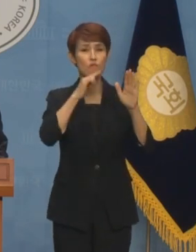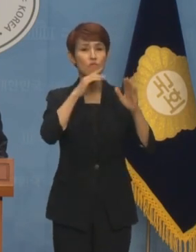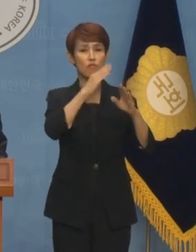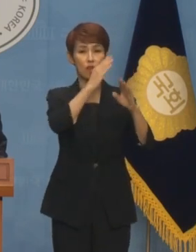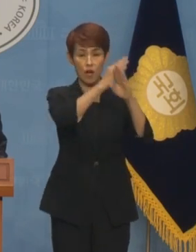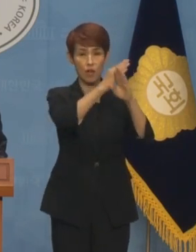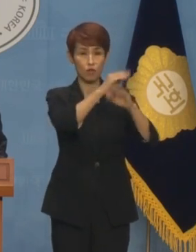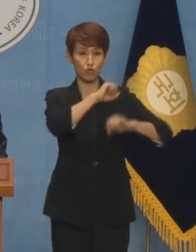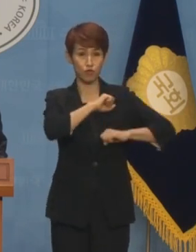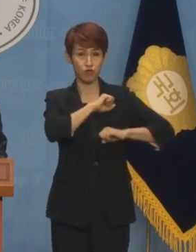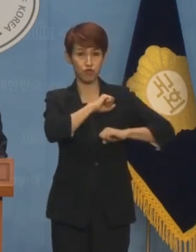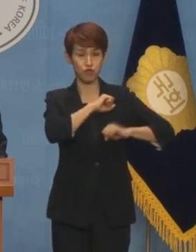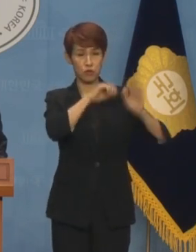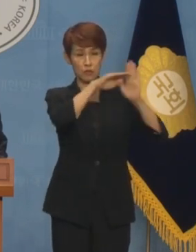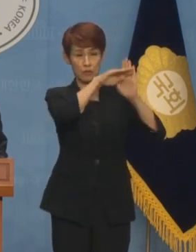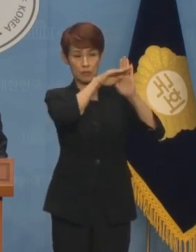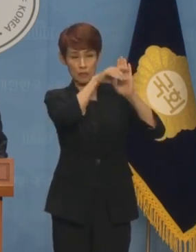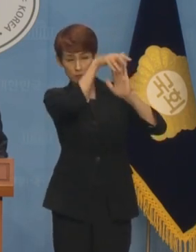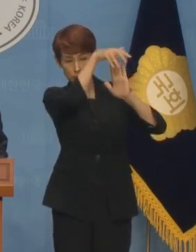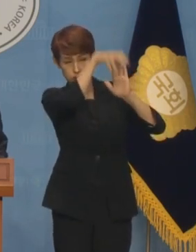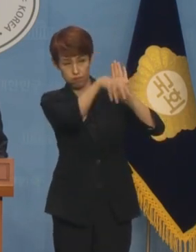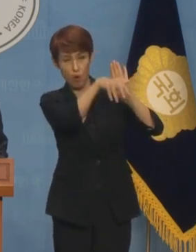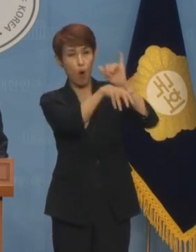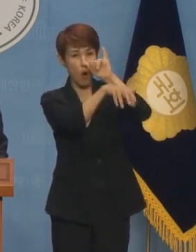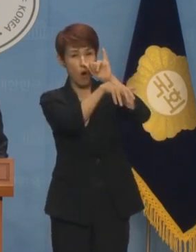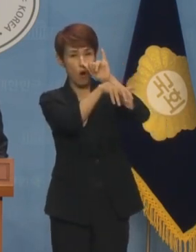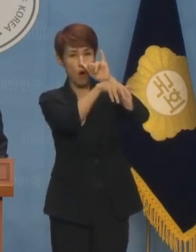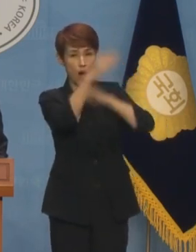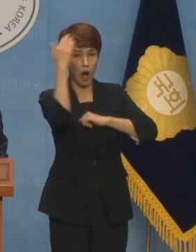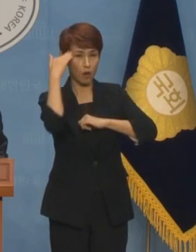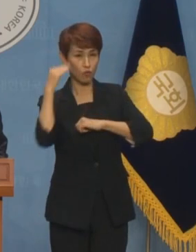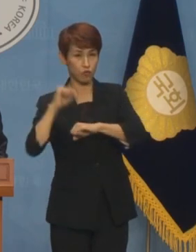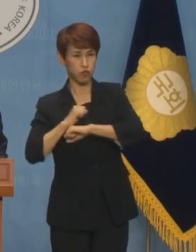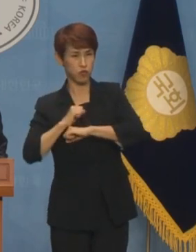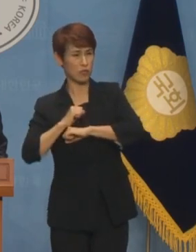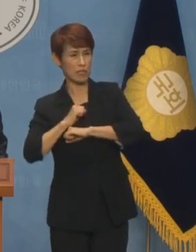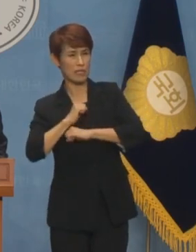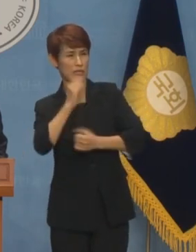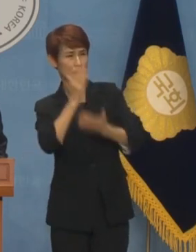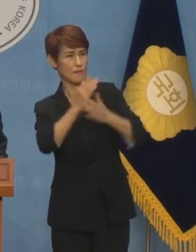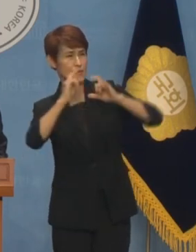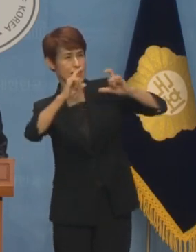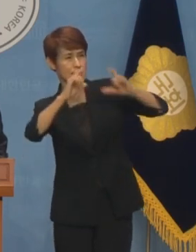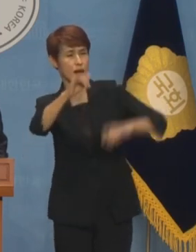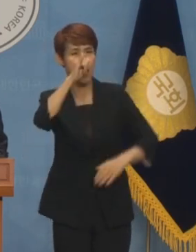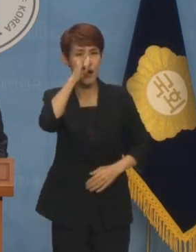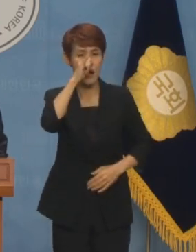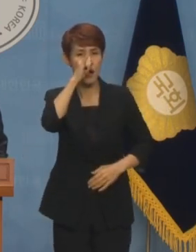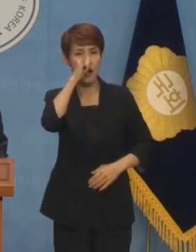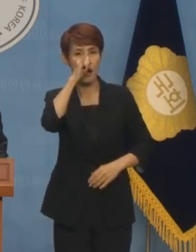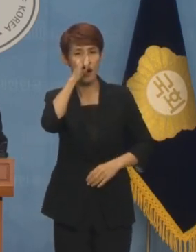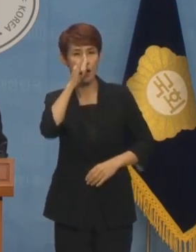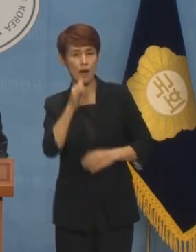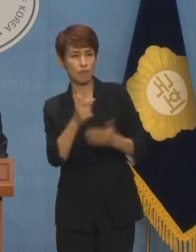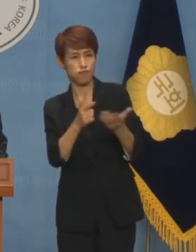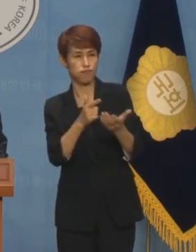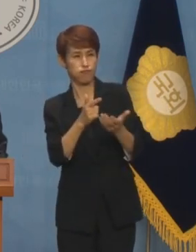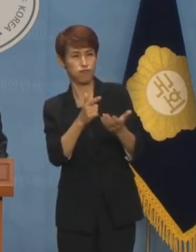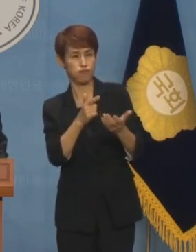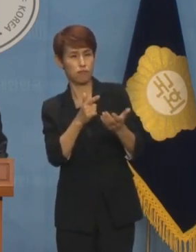중부전선 군사분계선을 침범하여 우리 군의 경고 방송과 20여 발의 사격을